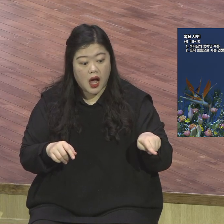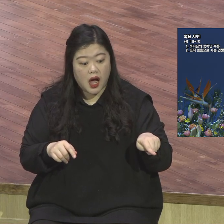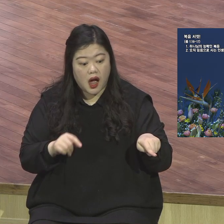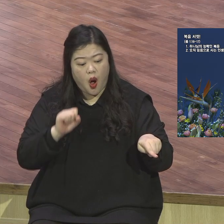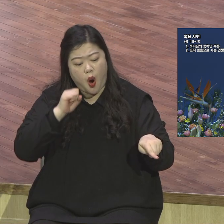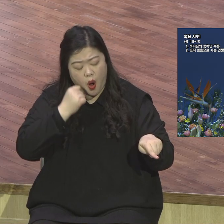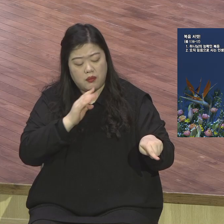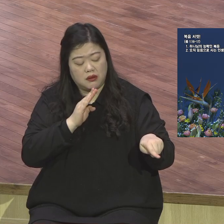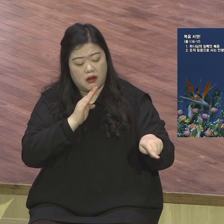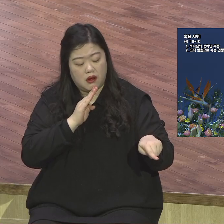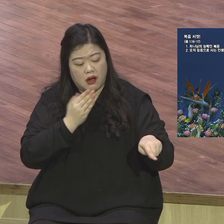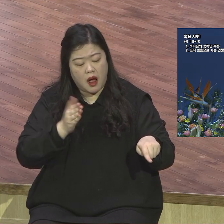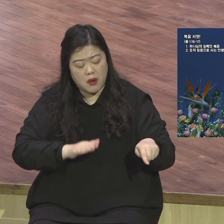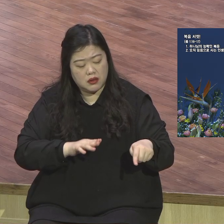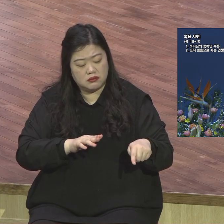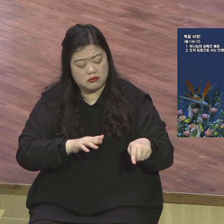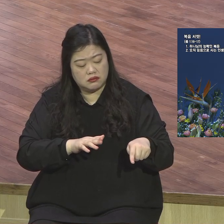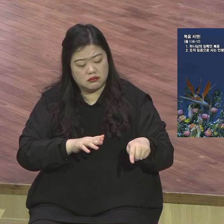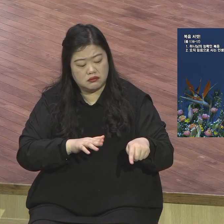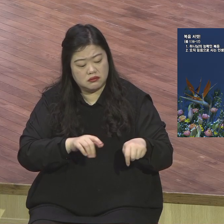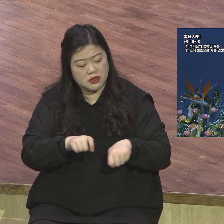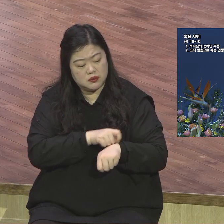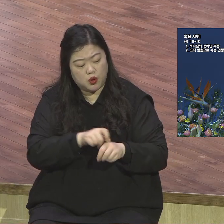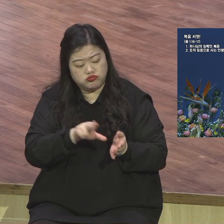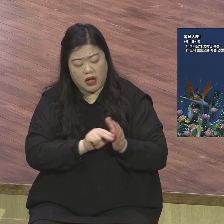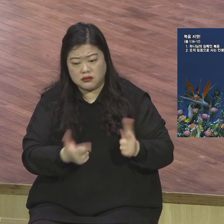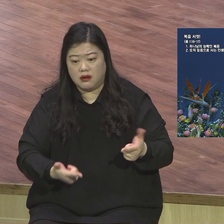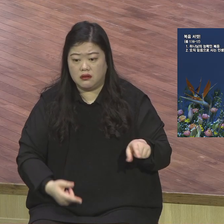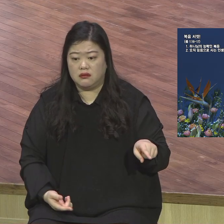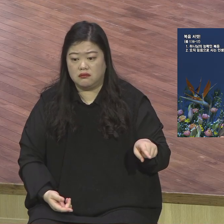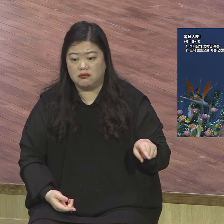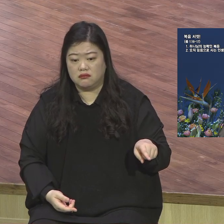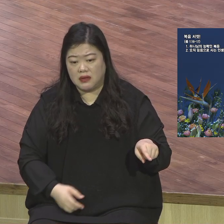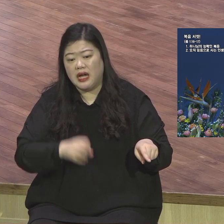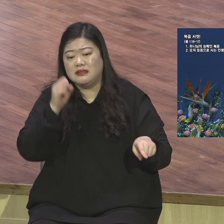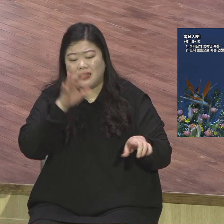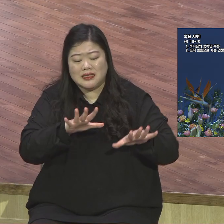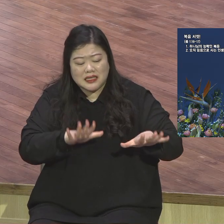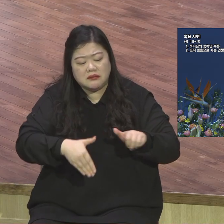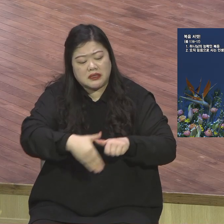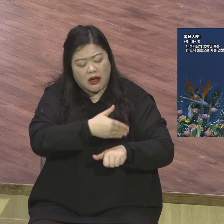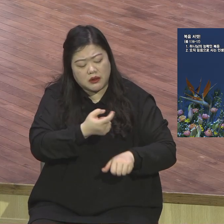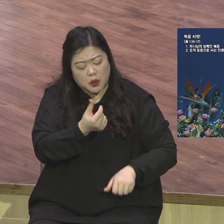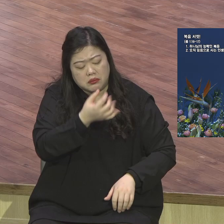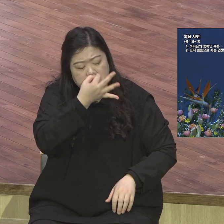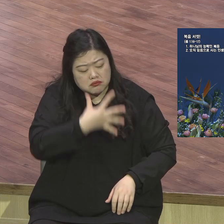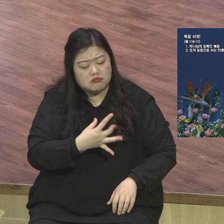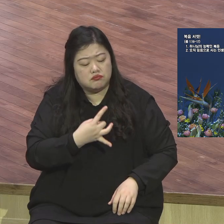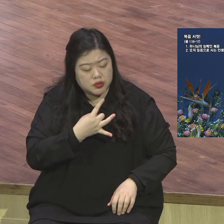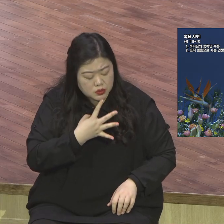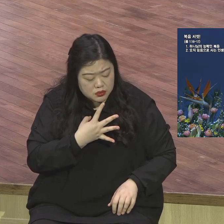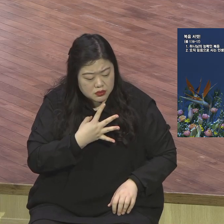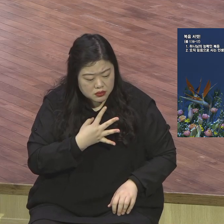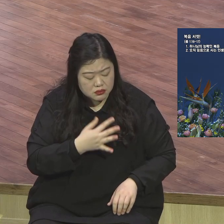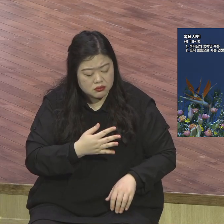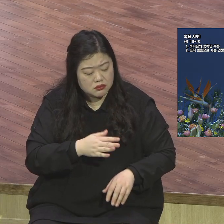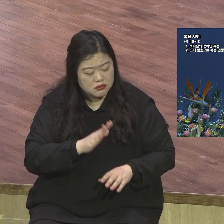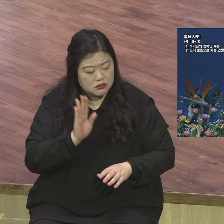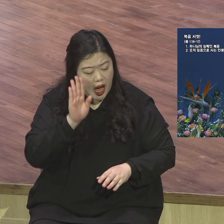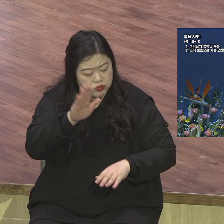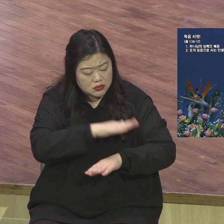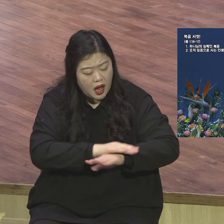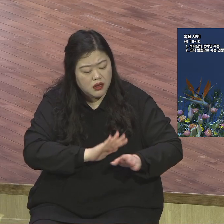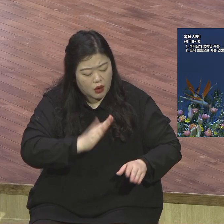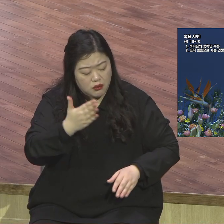세상적으로 문제 없는 사람이 어디냐고요. 문제가 아니고 다 끝난 것이다. 사도 바울이 이것을 최고로 누렸기